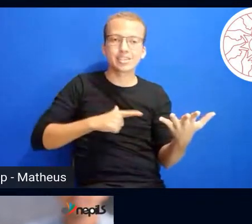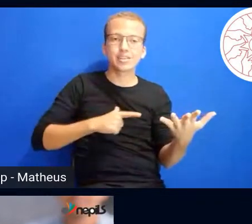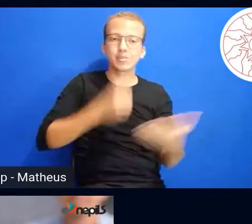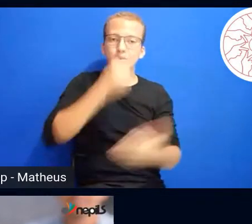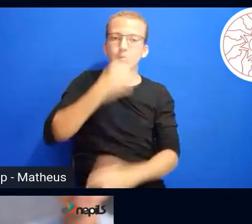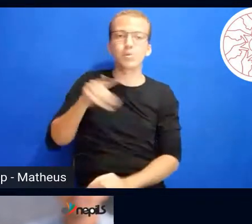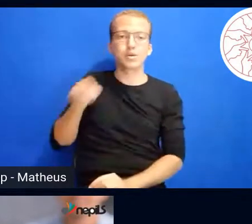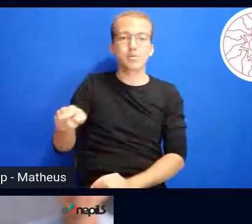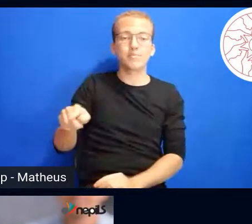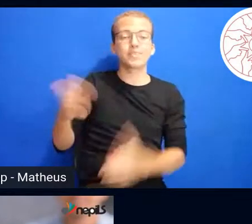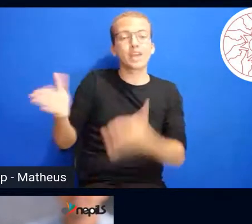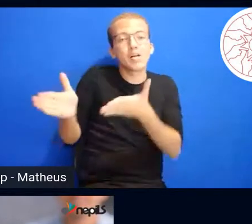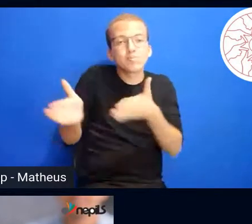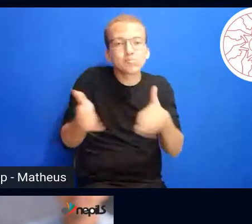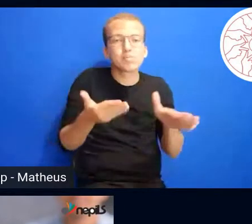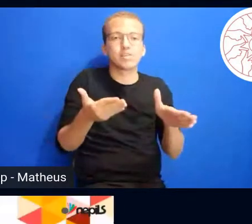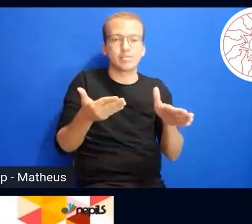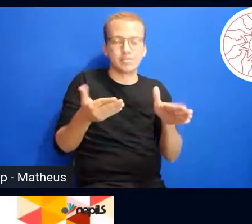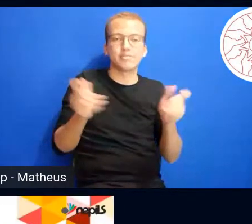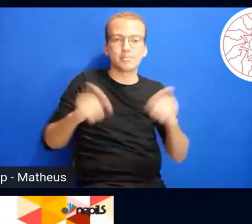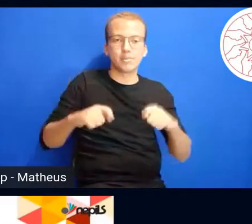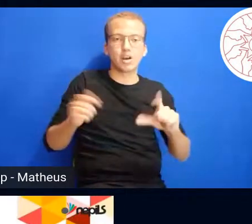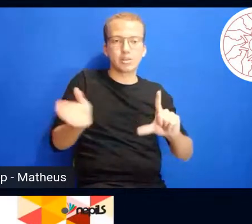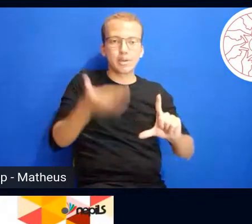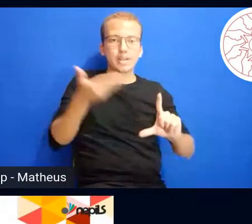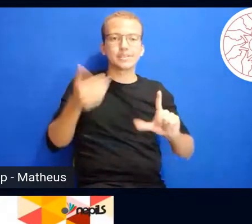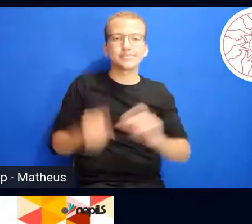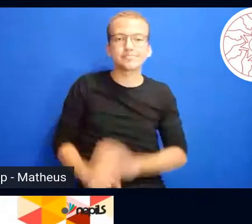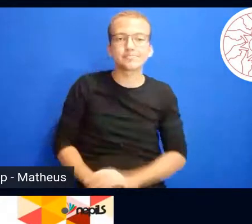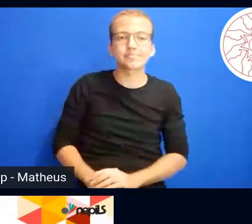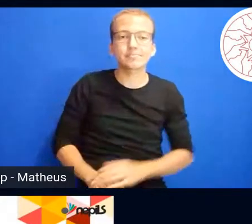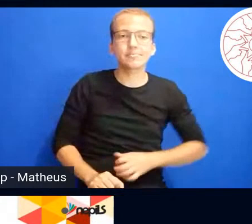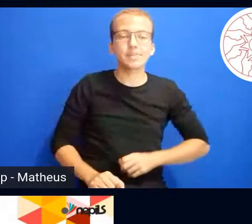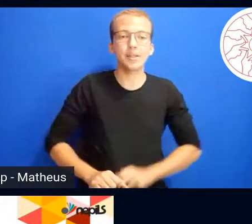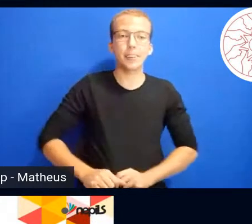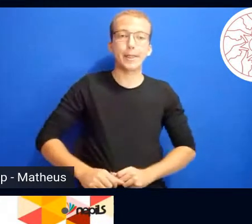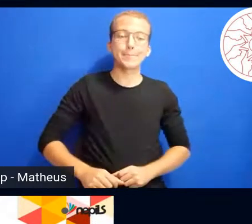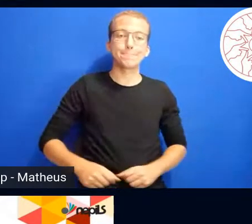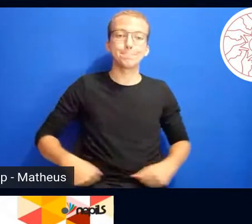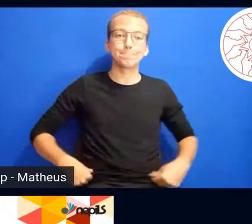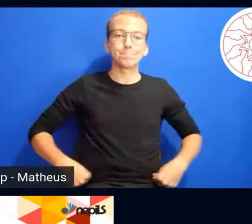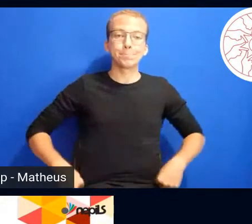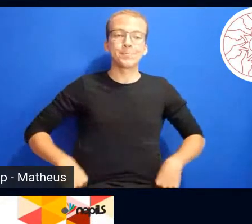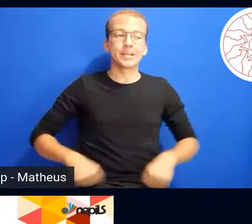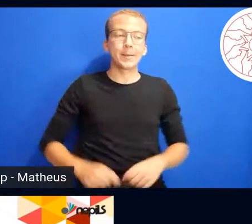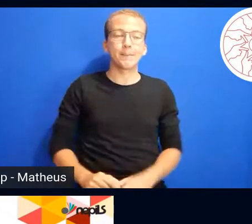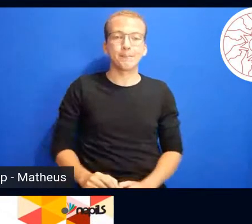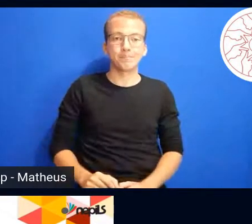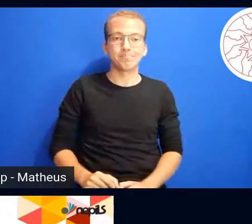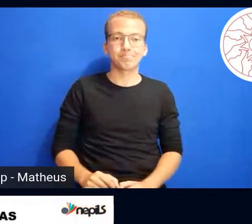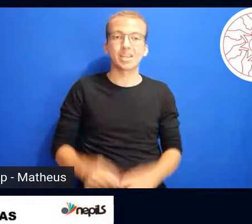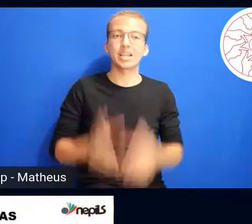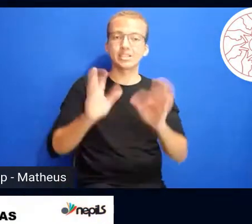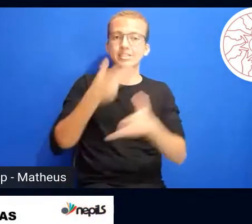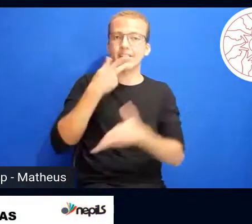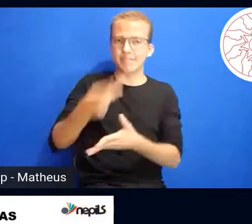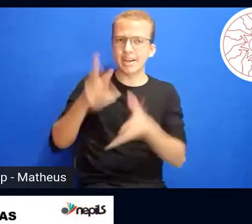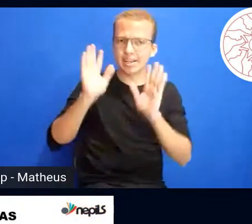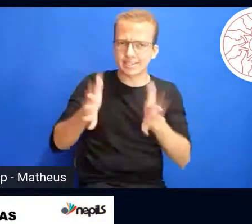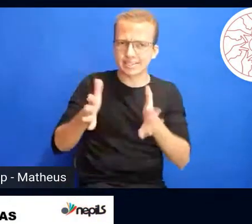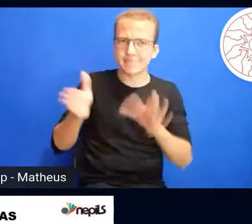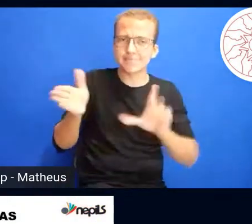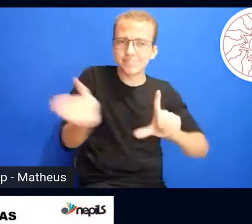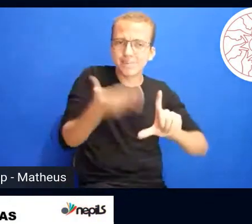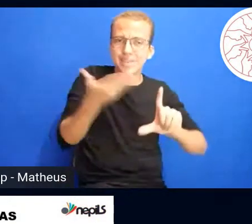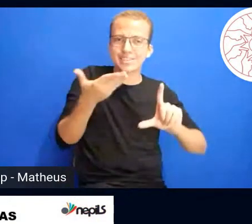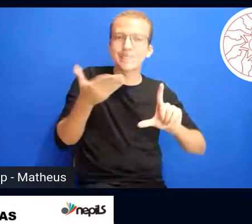os slides. Algumas de nós isso que eu já falei sobre as considerações, por favor,